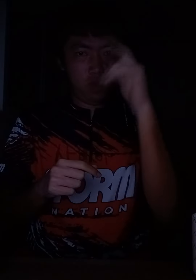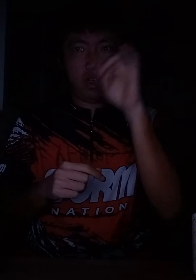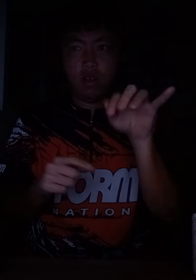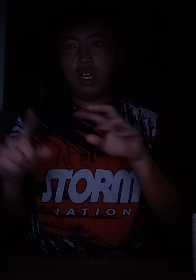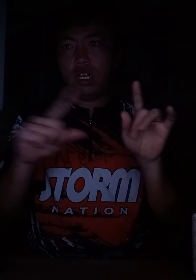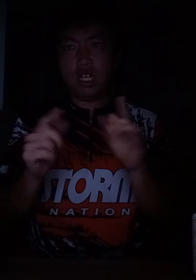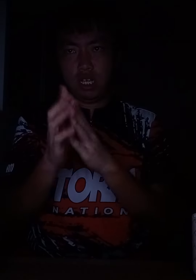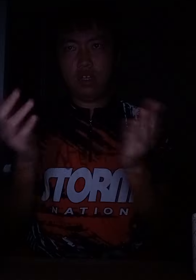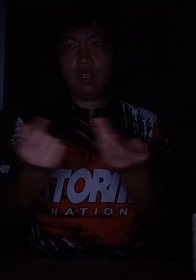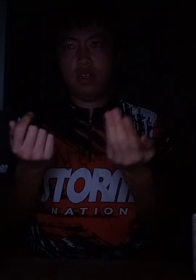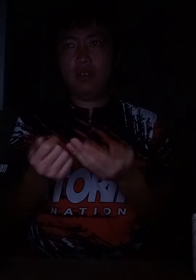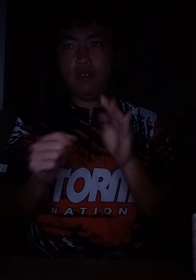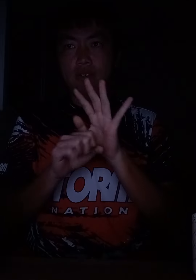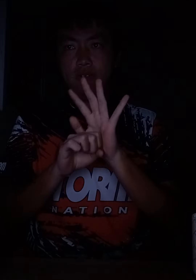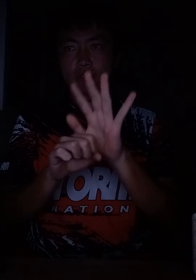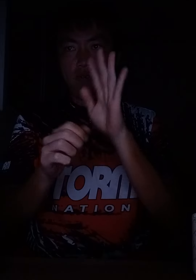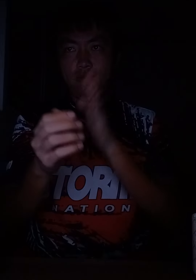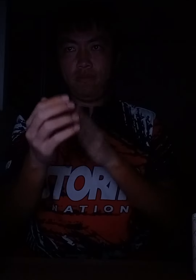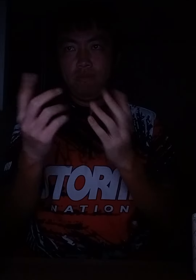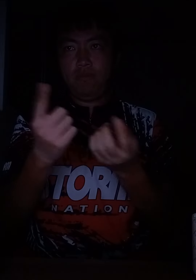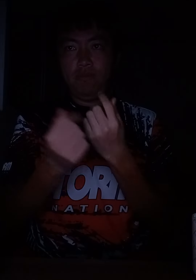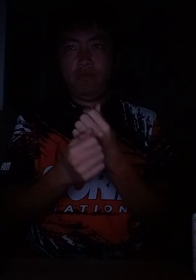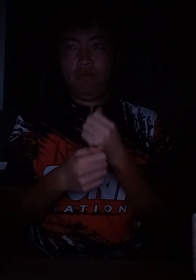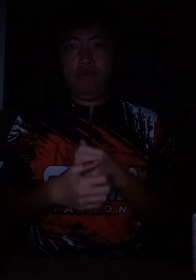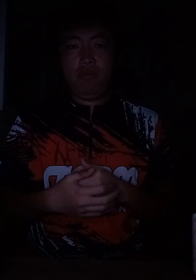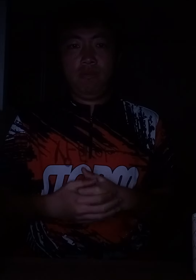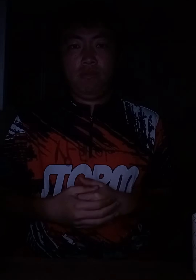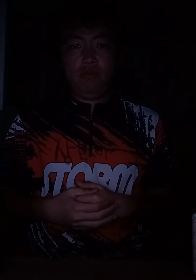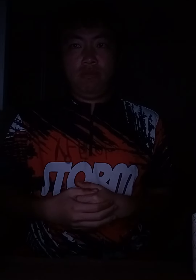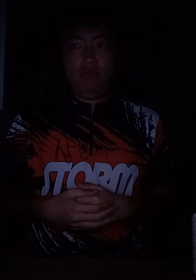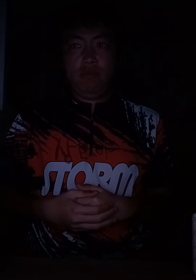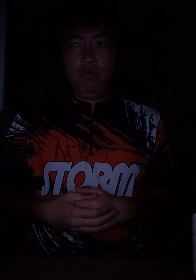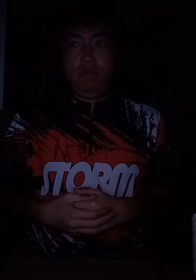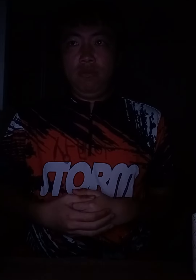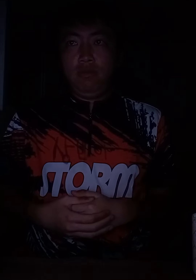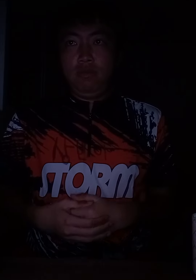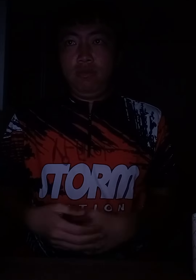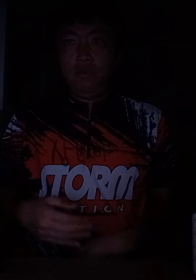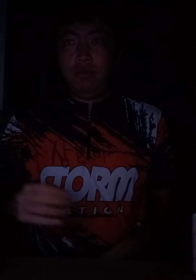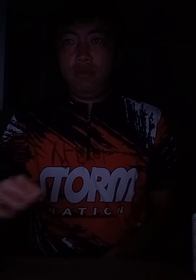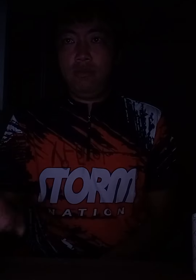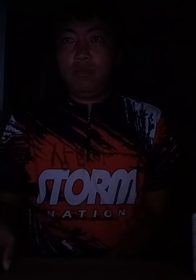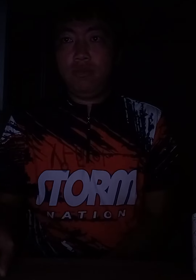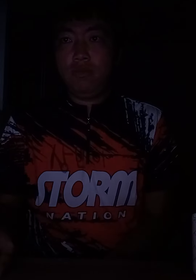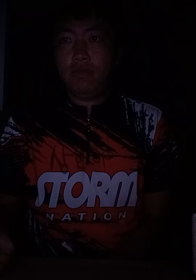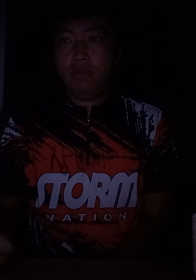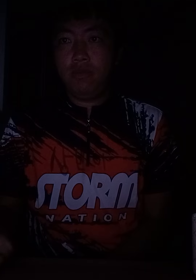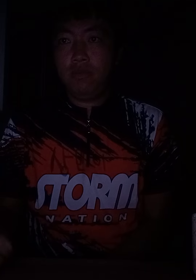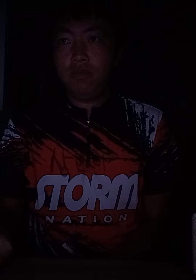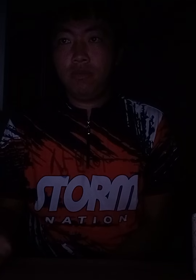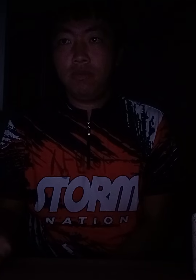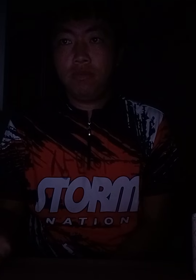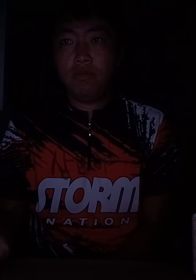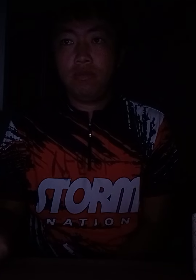엄정 대응한다는 방침입니다. 연합뉴스TV 김경목입니다. 나 집에 간다. 탭 열고.